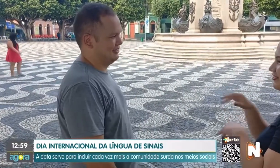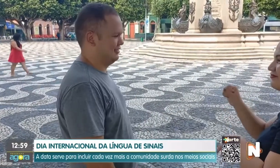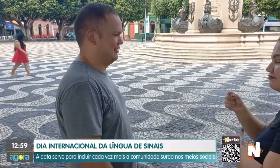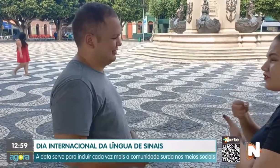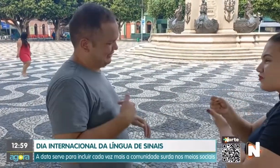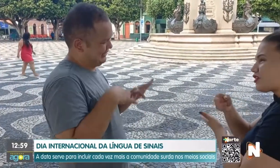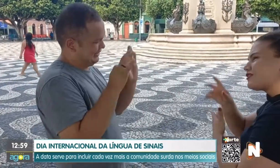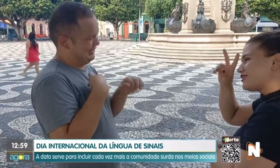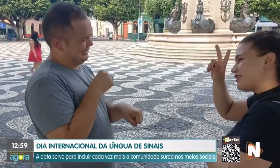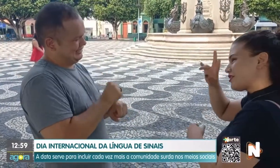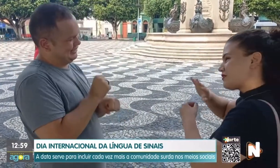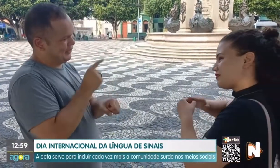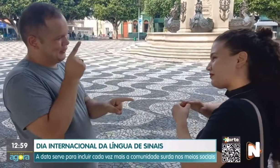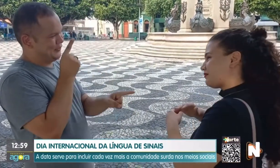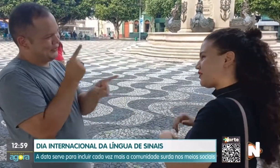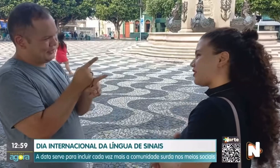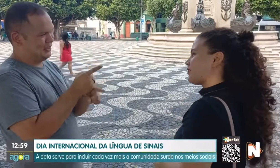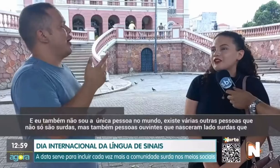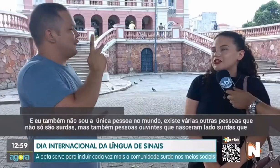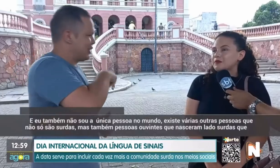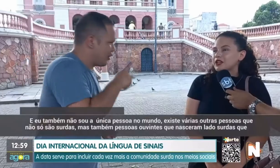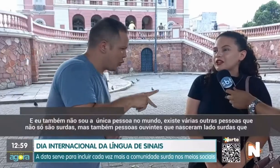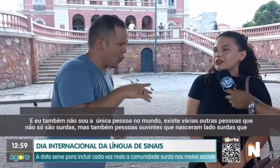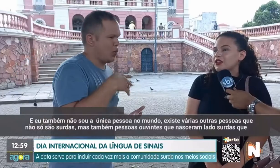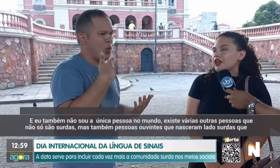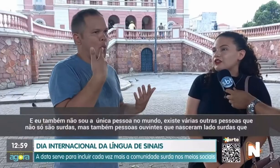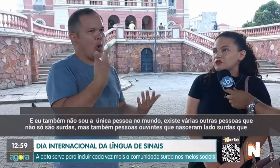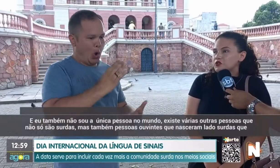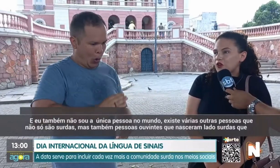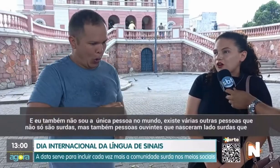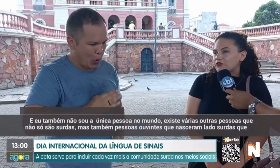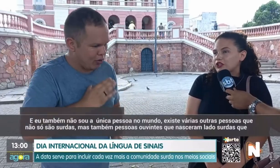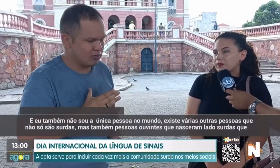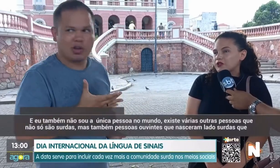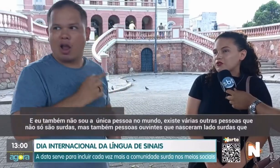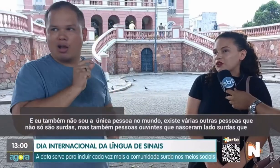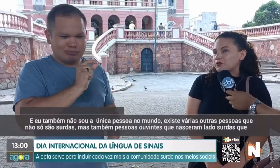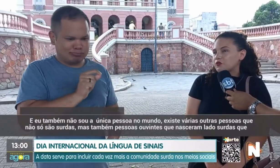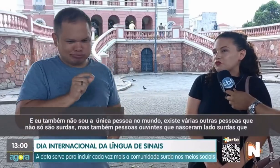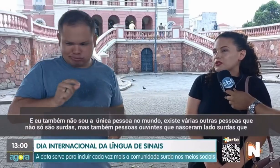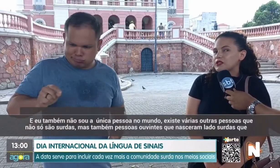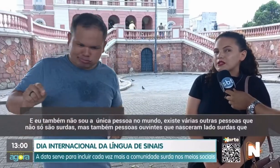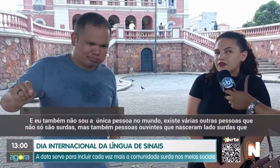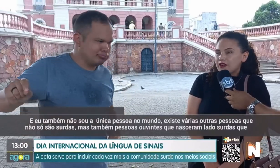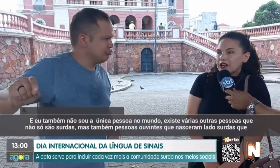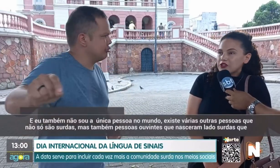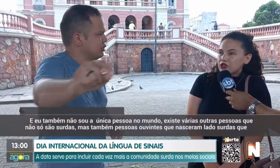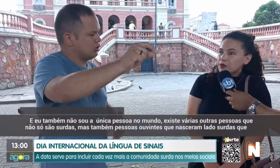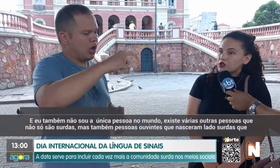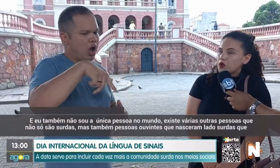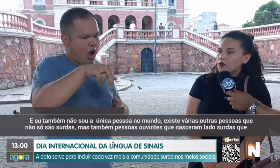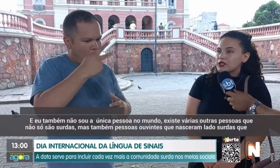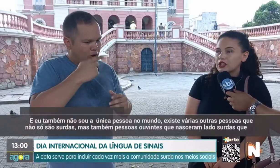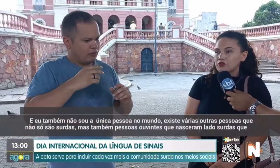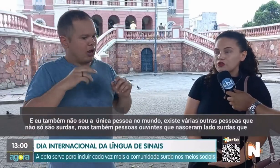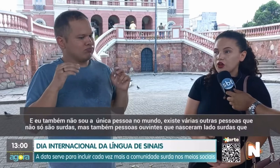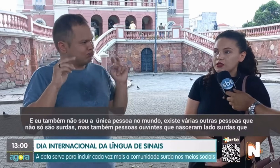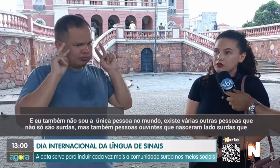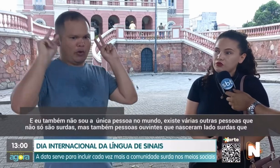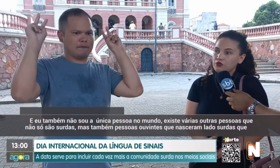pessoas, mesmo com limitações Eu também não sou a única pessoa no mundo Existem várias outras pessoas que não só são